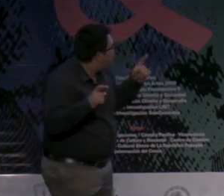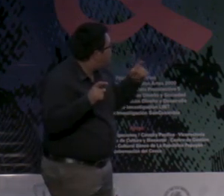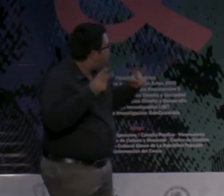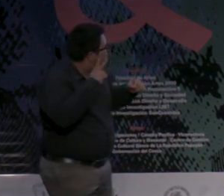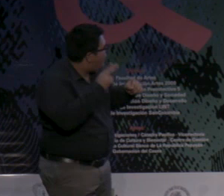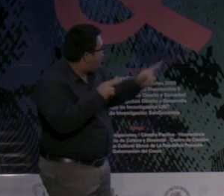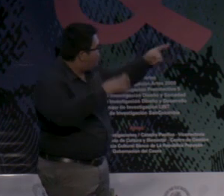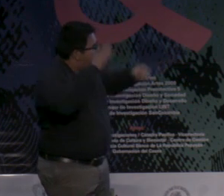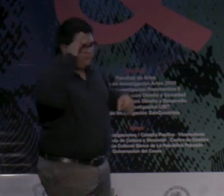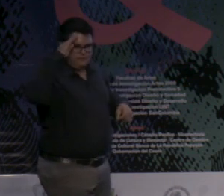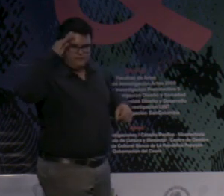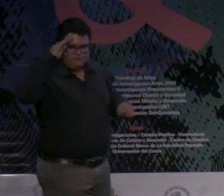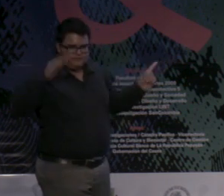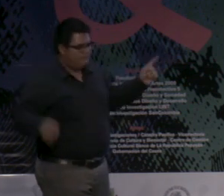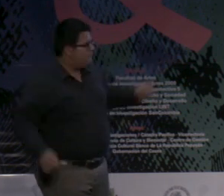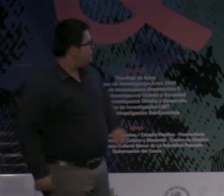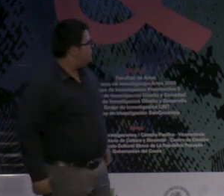tomando.